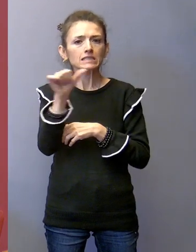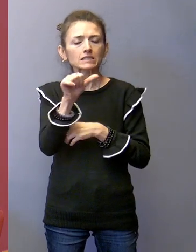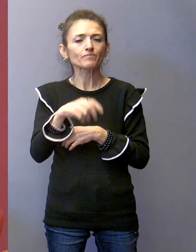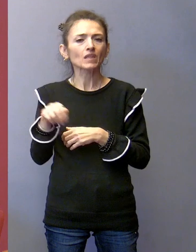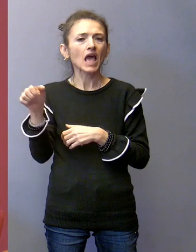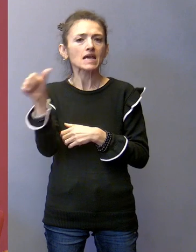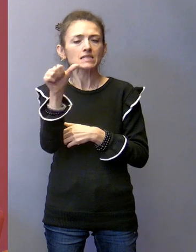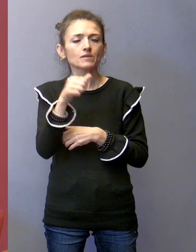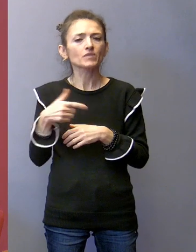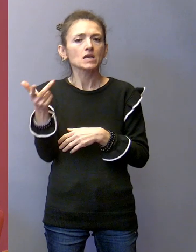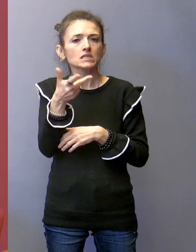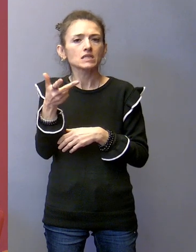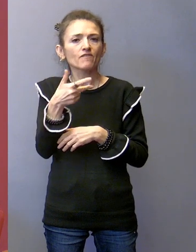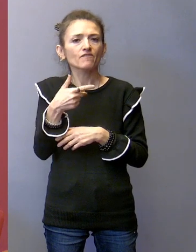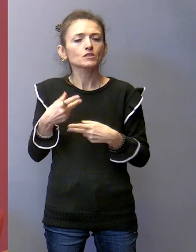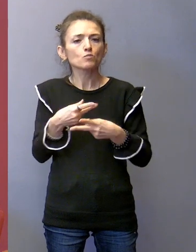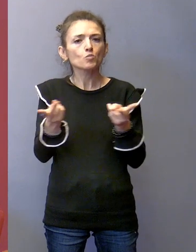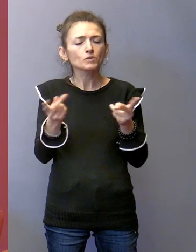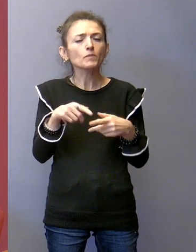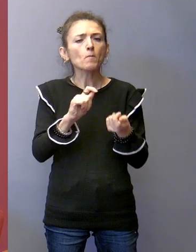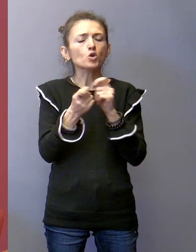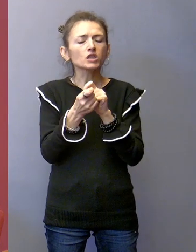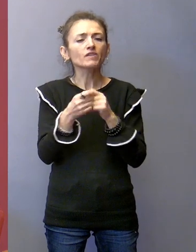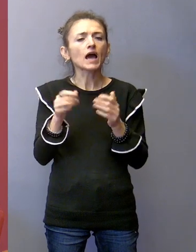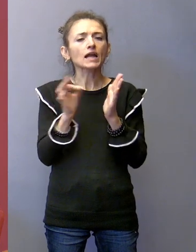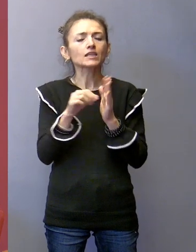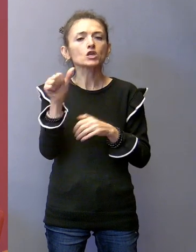Ok modifica l'articolo Sis